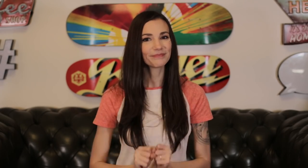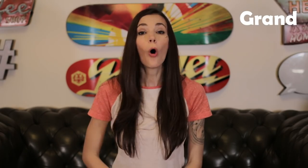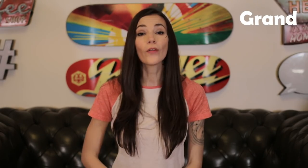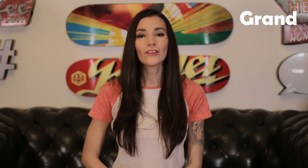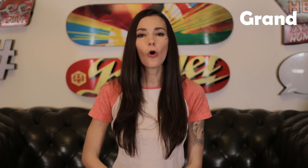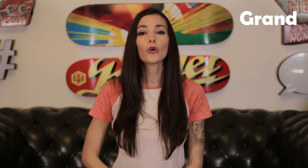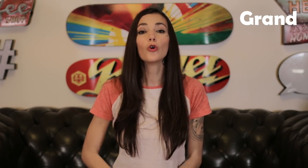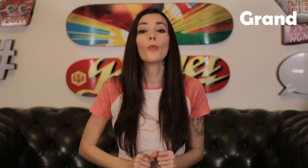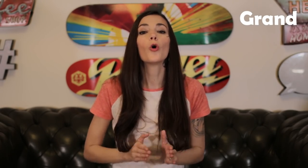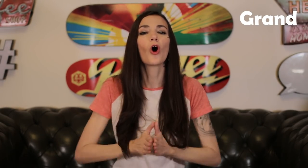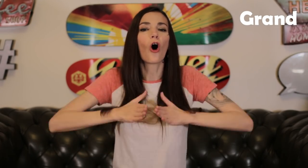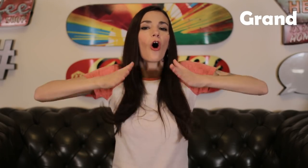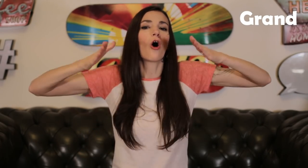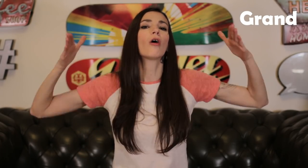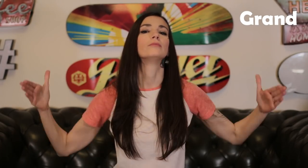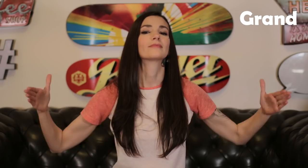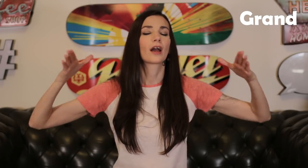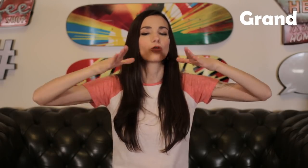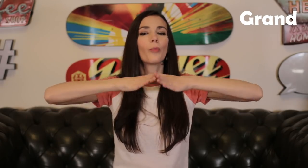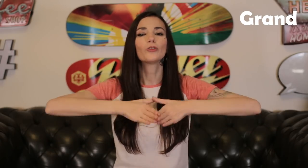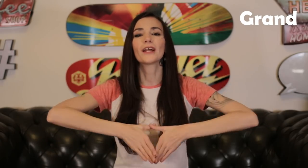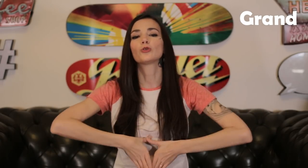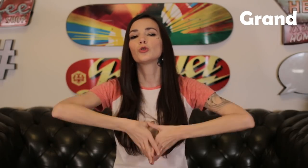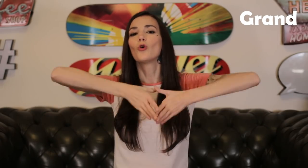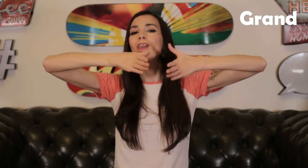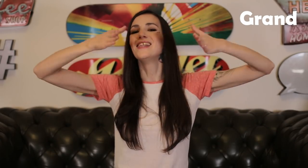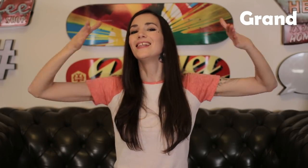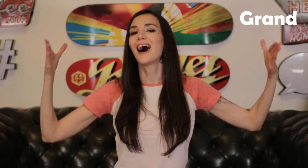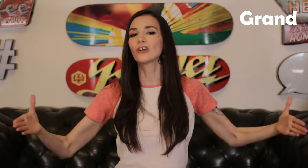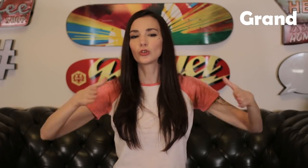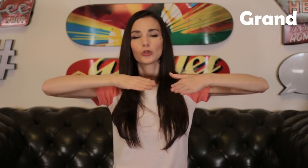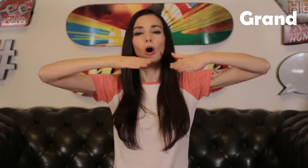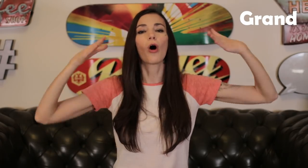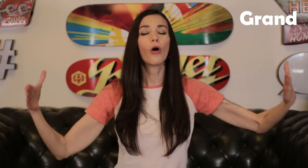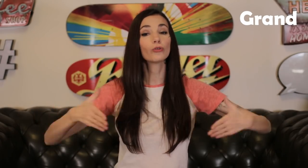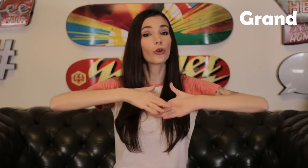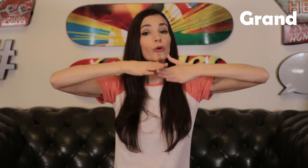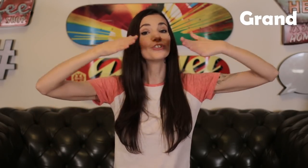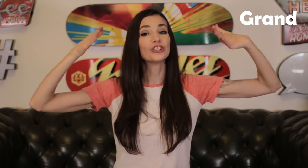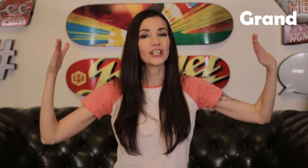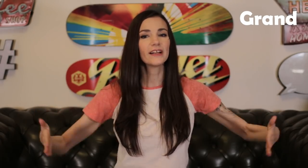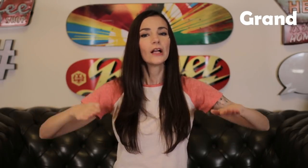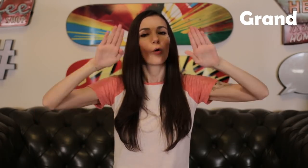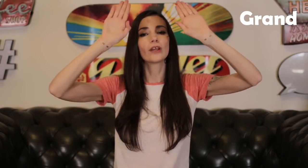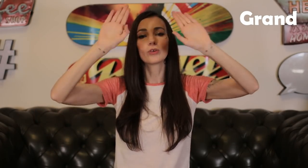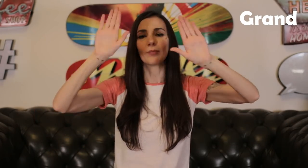On a donc le mot grand. Quand on parle de quelque chose de large, de grand, d'un objet, on a donc les mains en